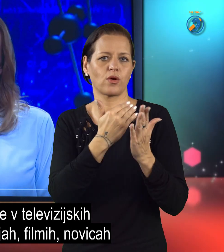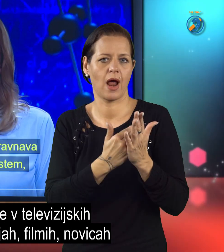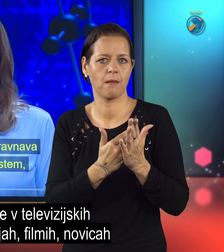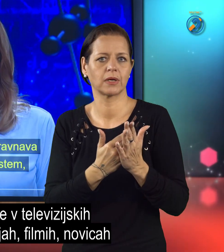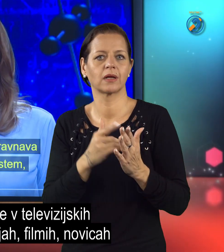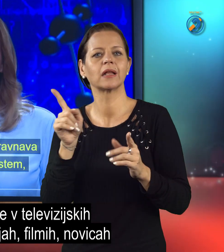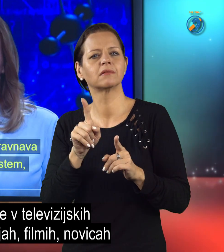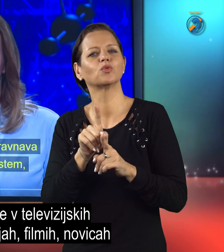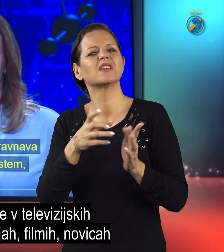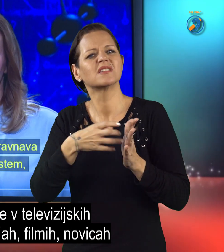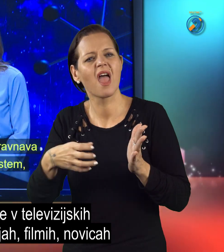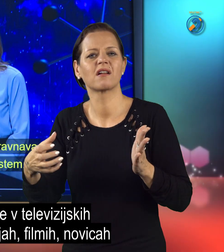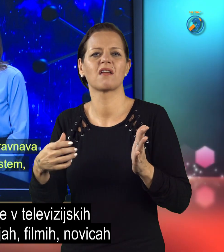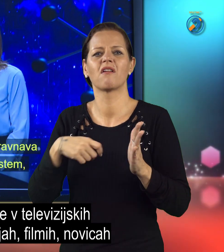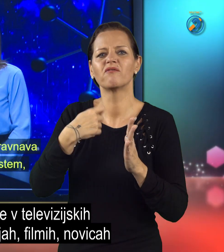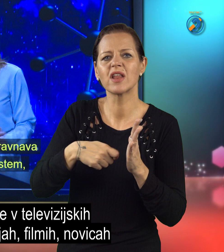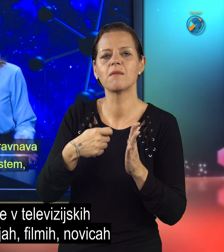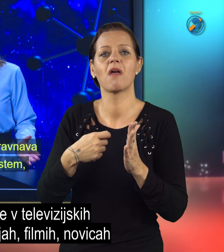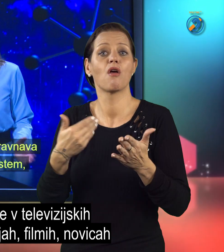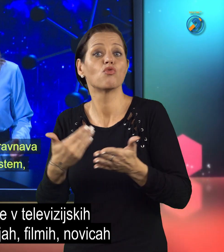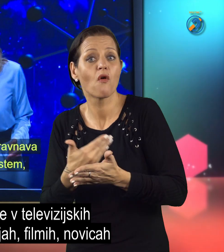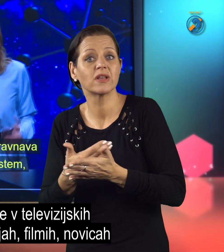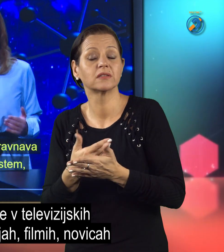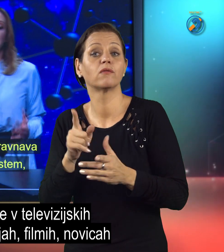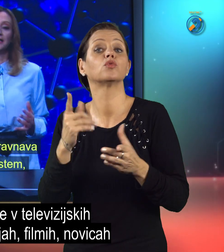v dokumentarnih oddajah.